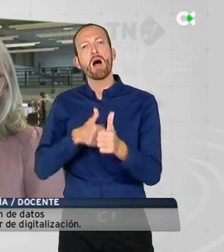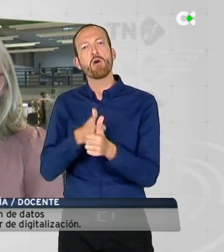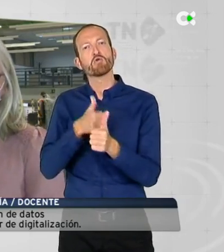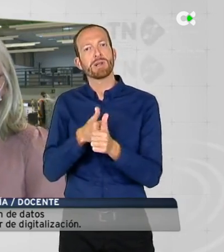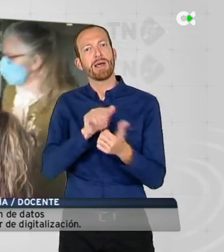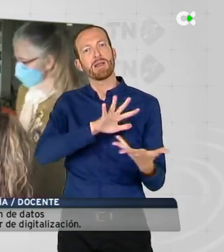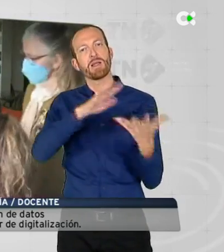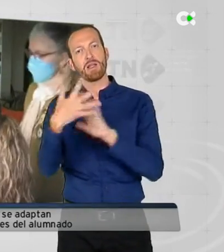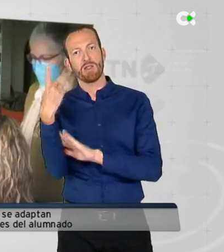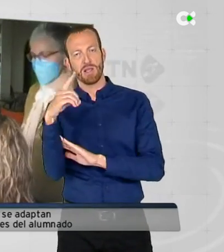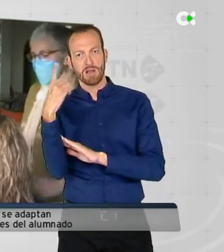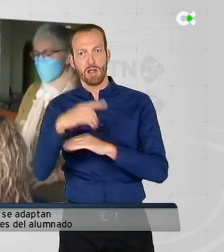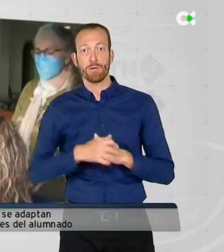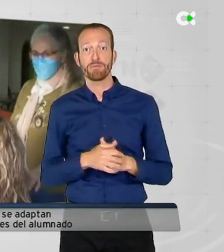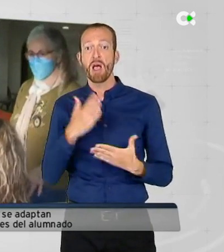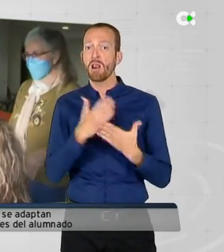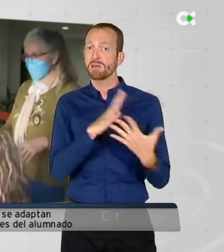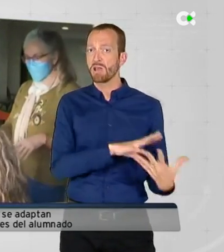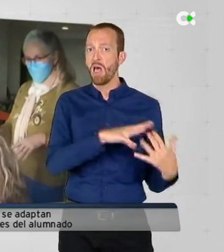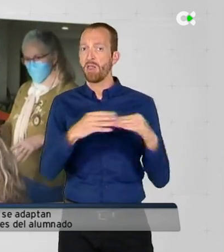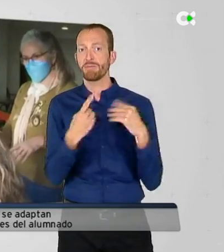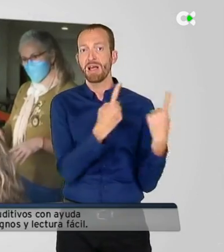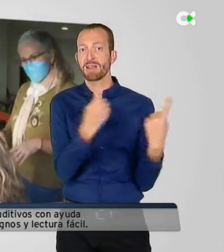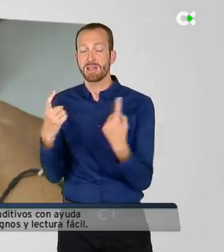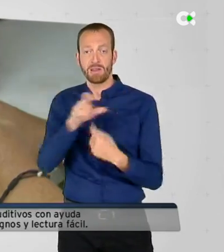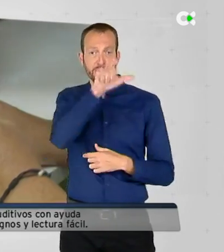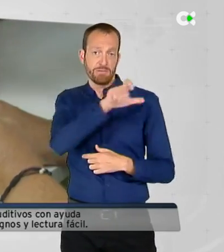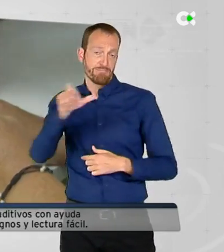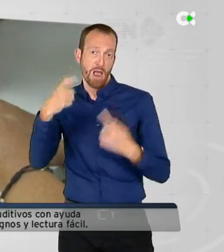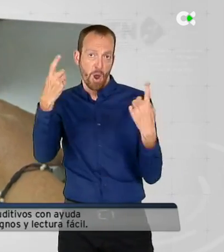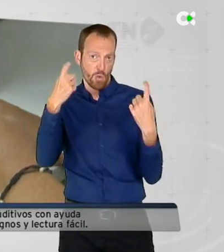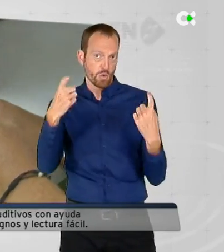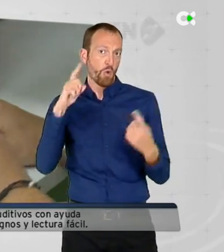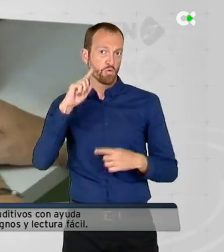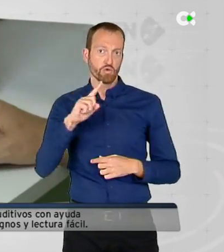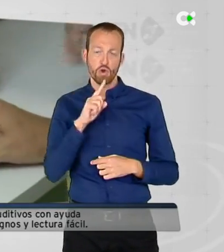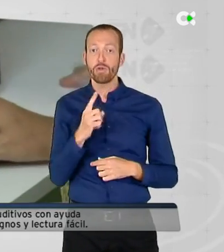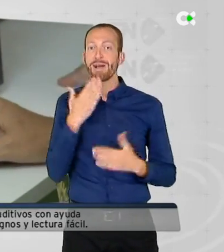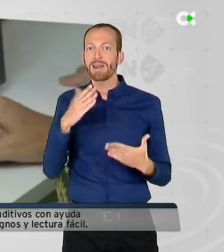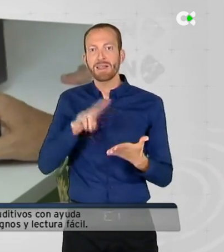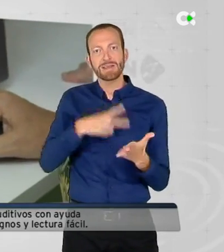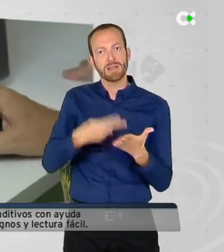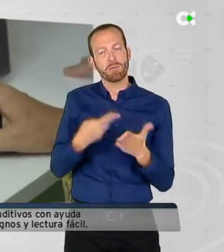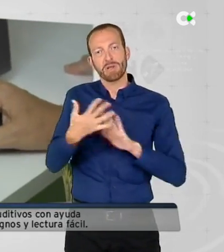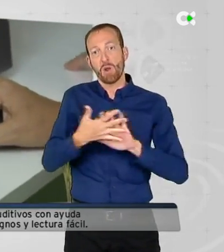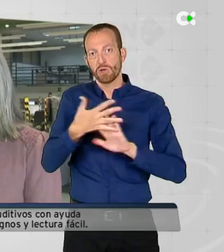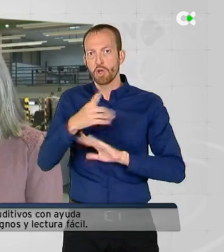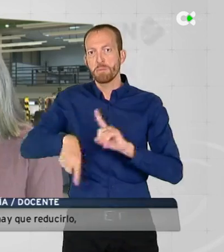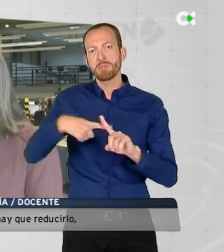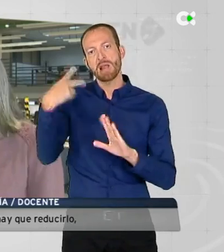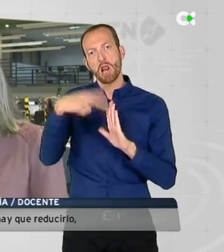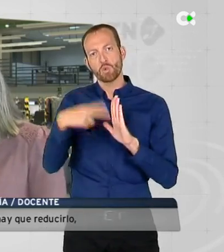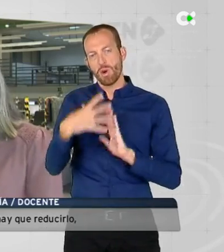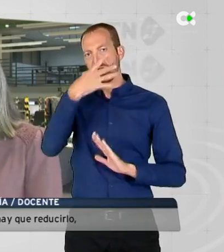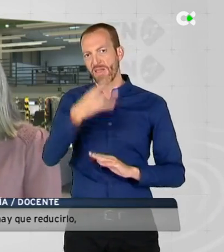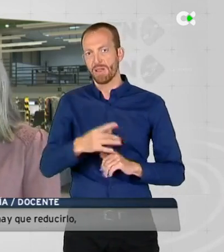digitalización. Las clases se adaptan a las necesidades del alumnado con problemas auditivos con ayuda de intérpretes de signo y lectura fácil. El